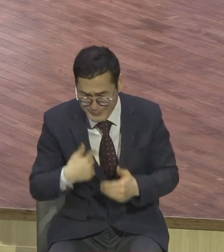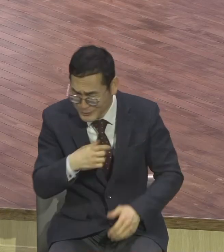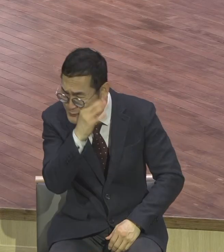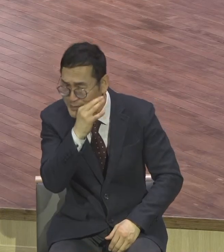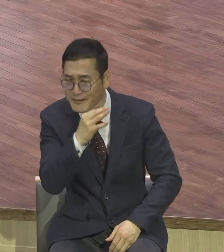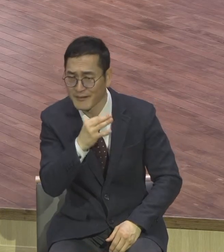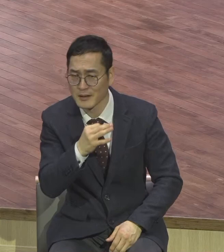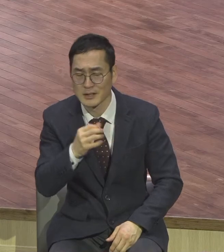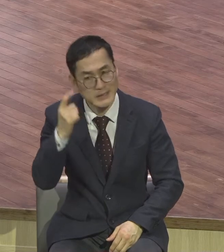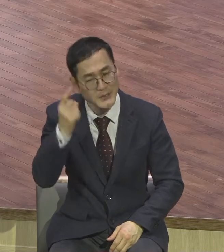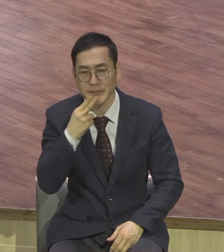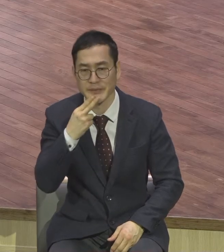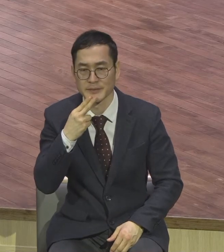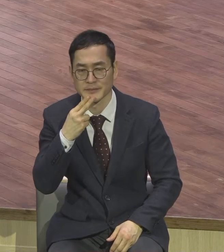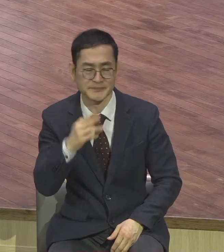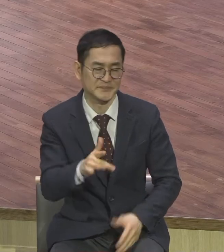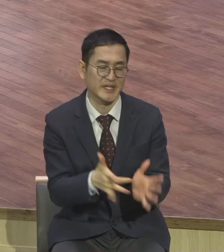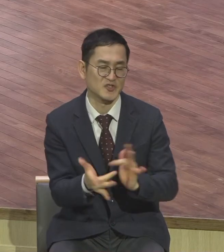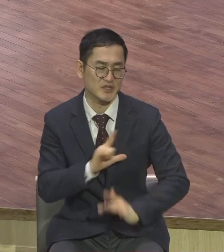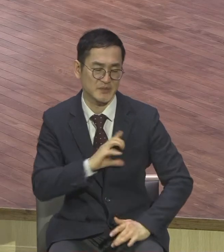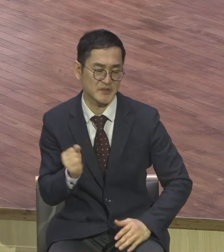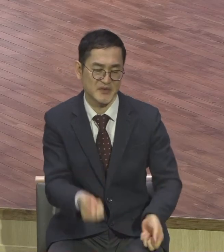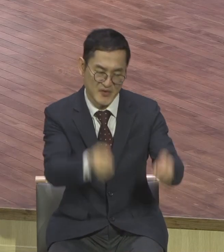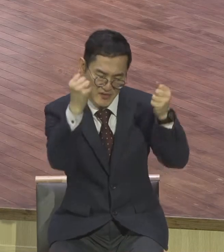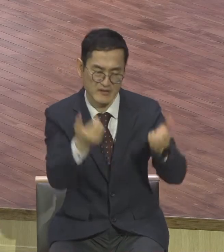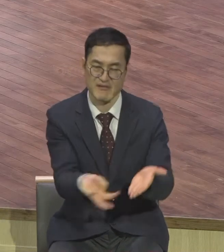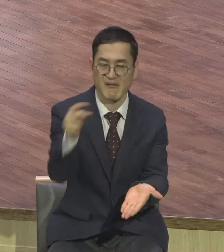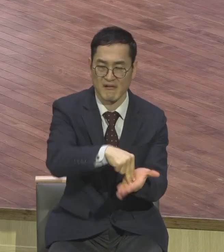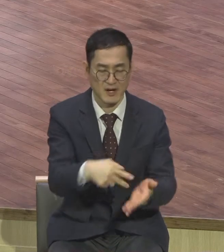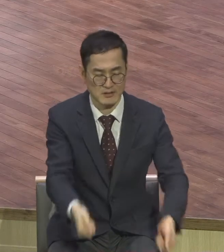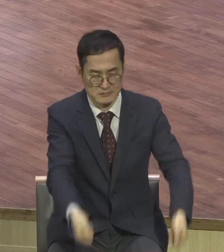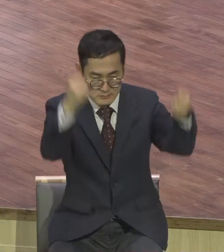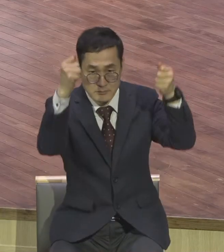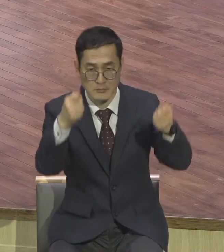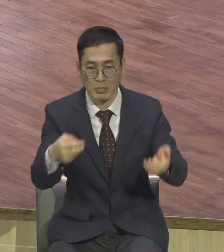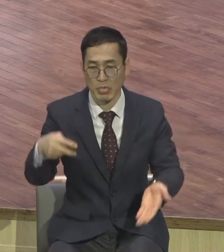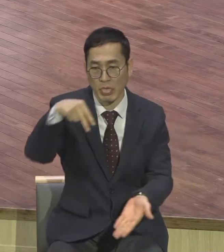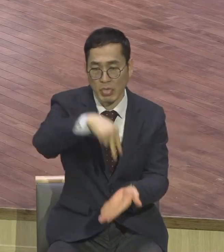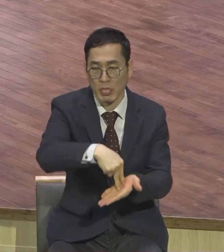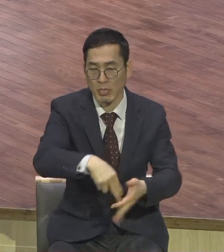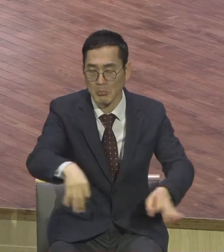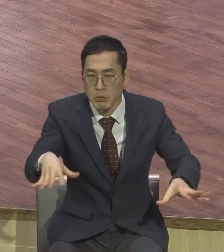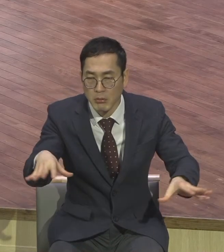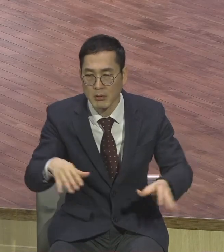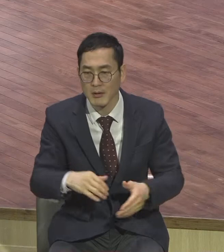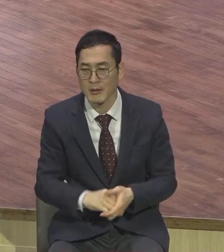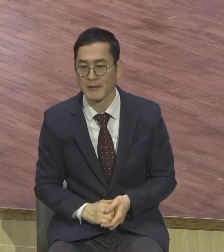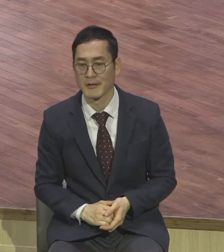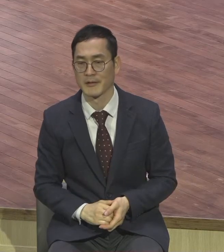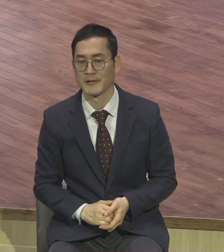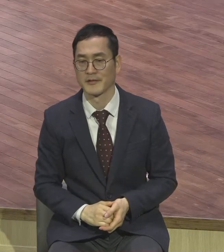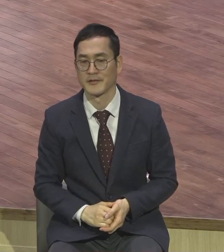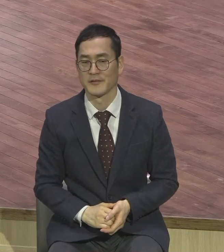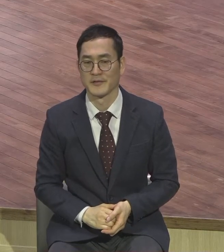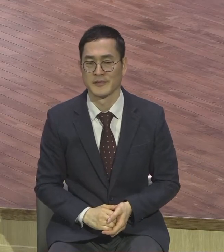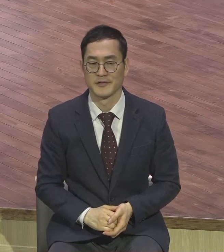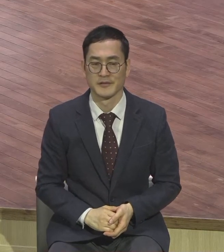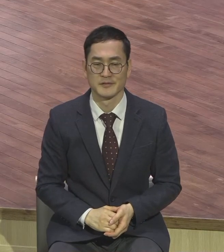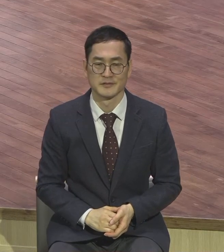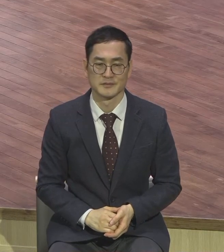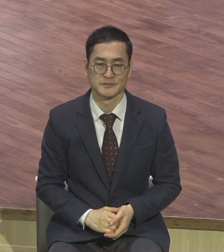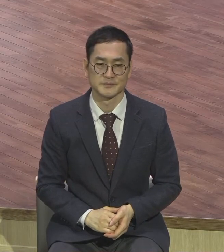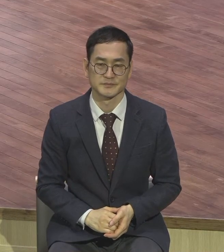영권이 있는 사람은 결코 할 수 없는 놀라운 이런 선포를 하니까 적시 앉으면 일어나 걷기도 하고